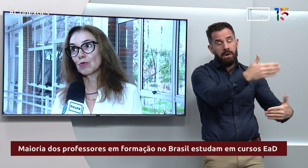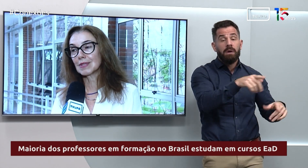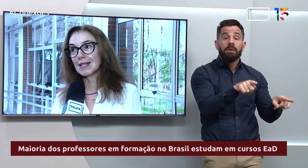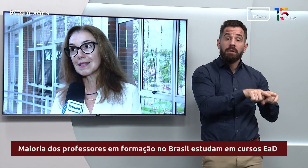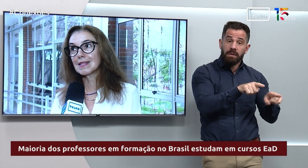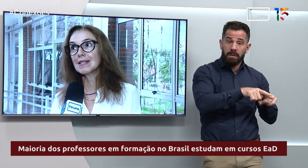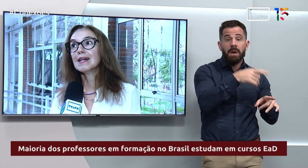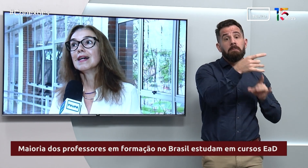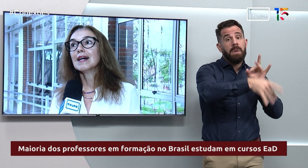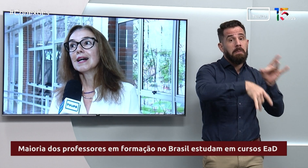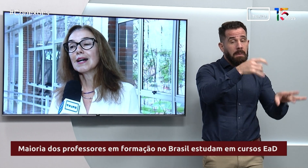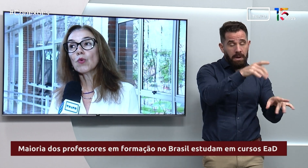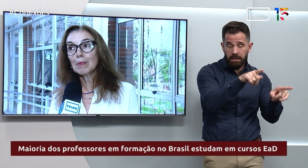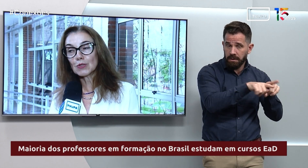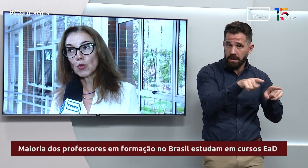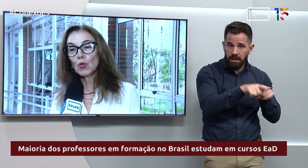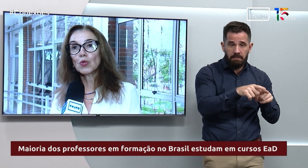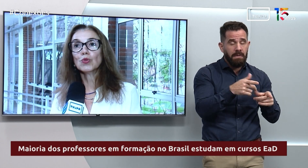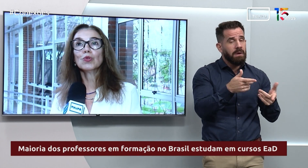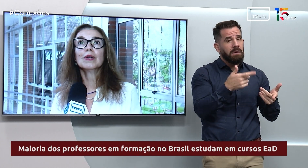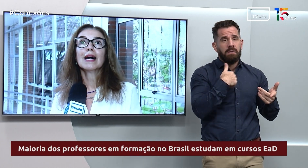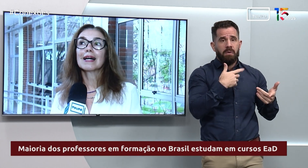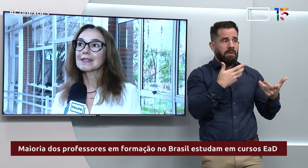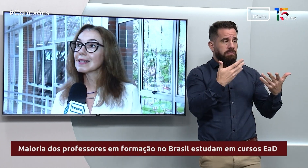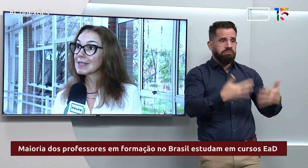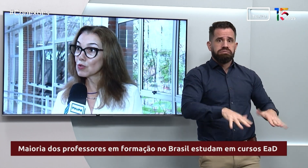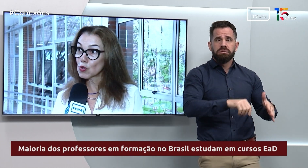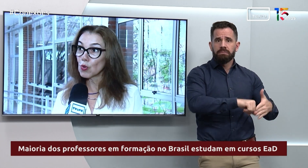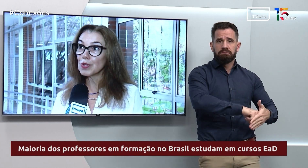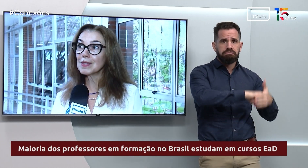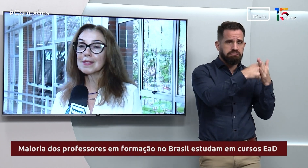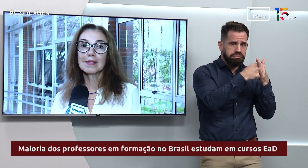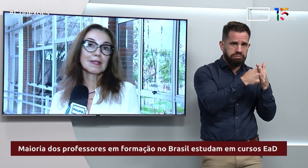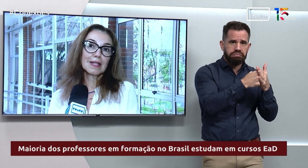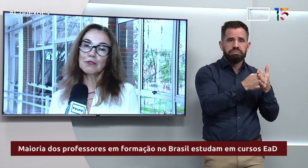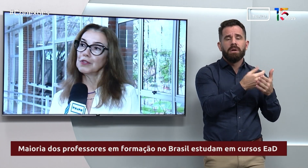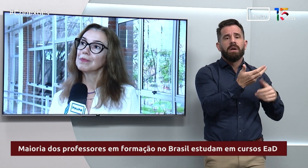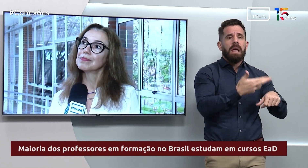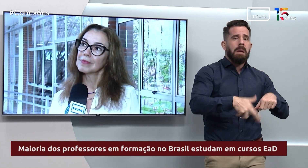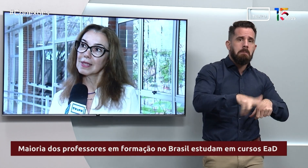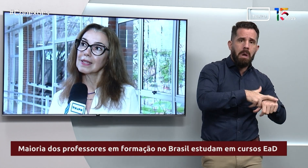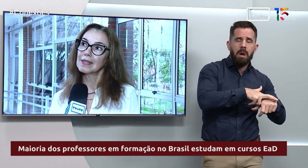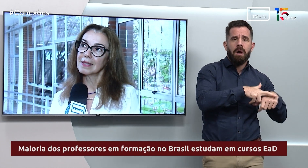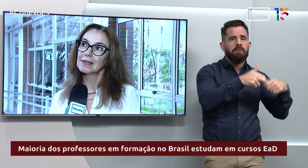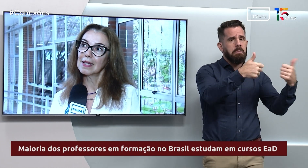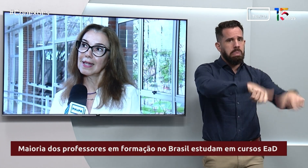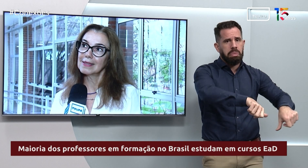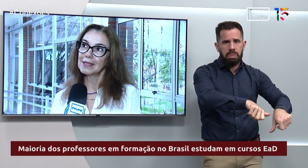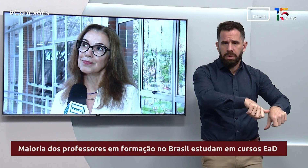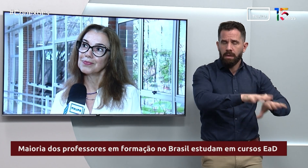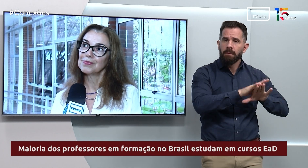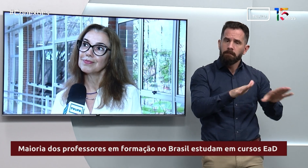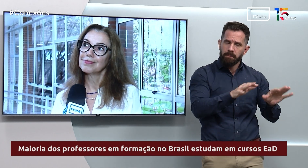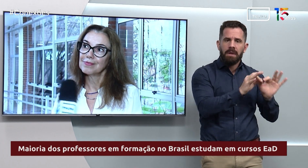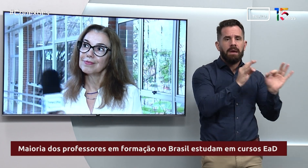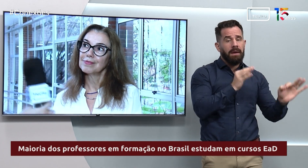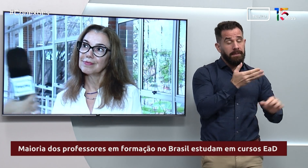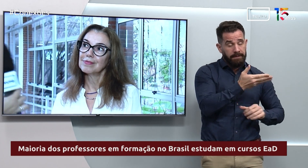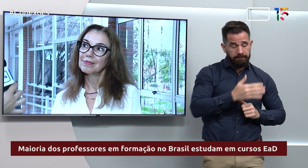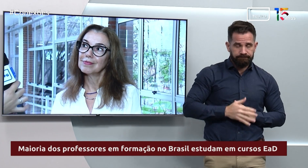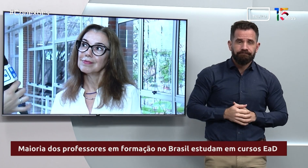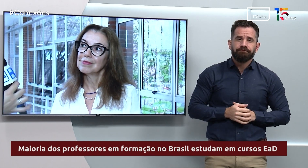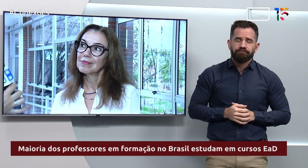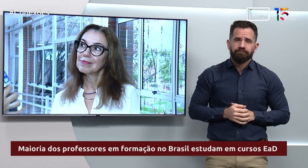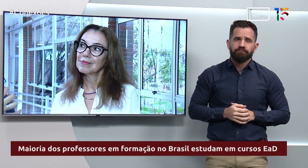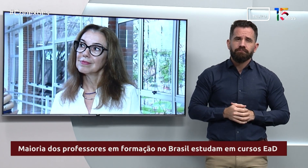também acontece, o abandono, as retenções, enfim. Na EAD.